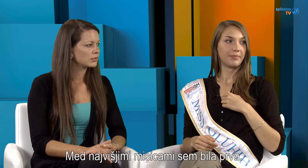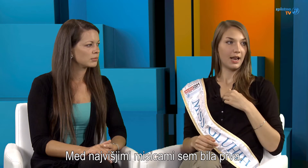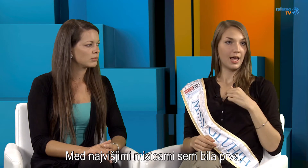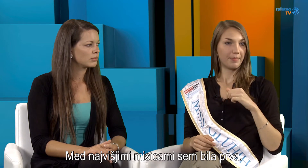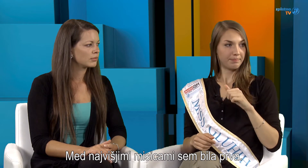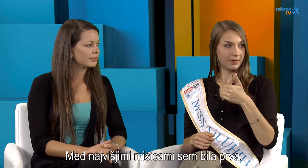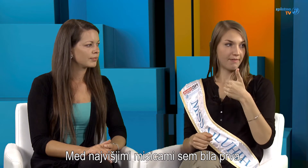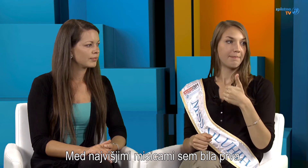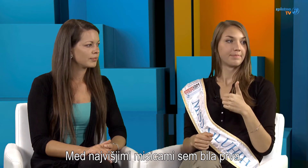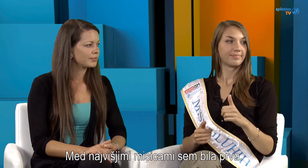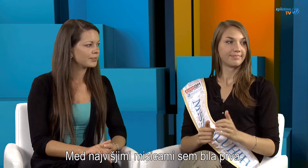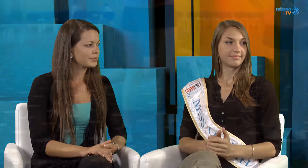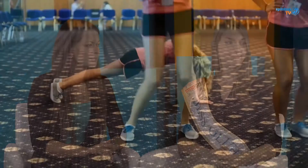bila prva.